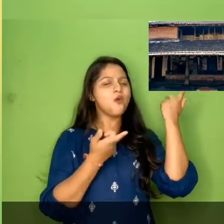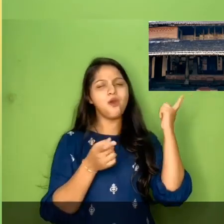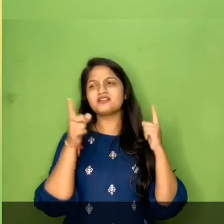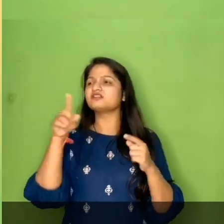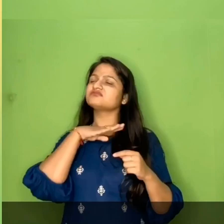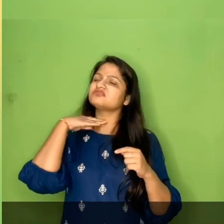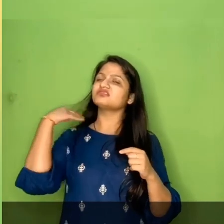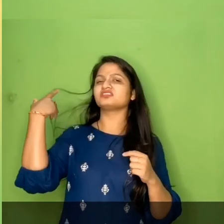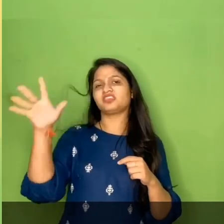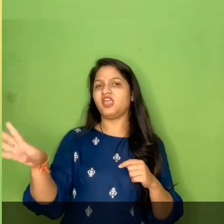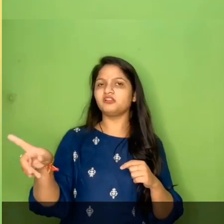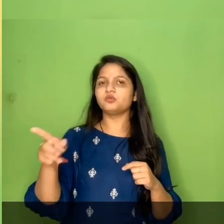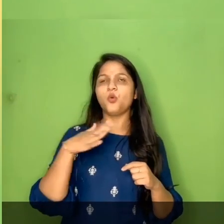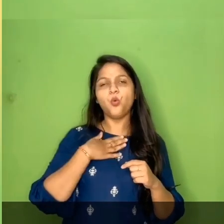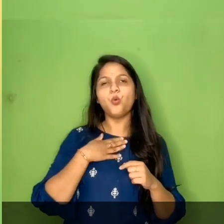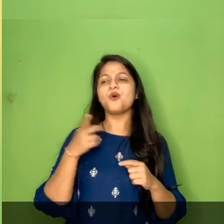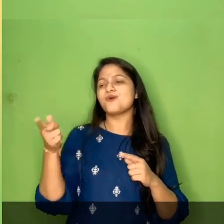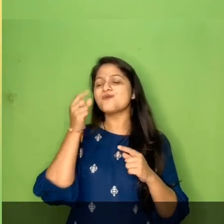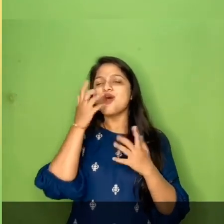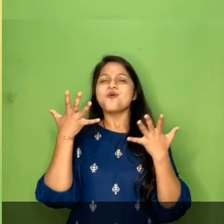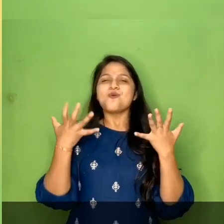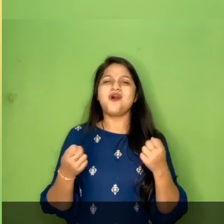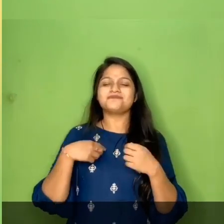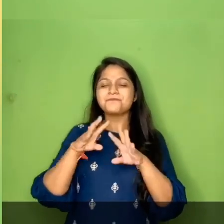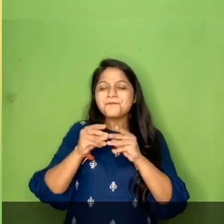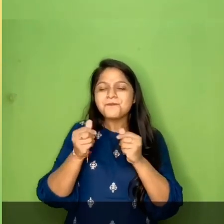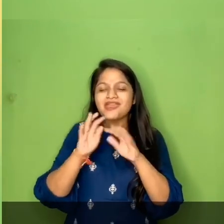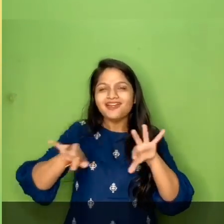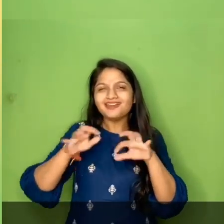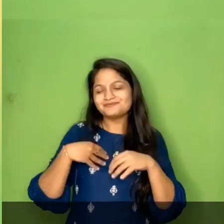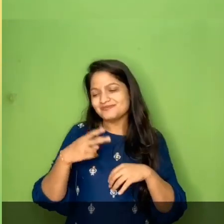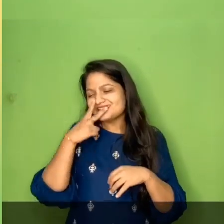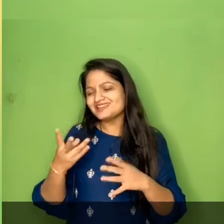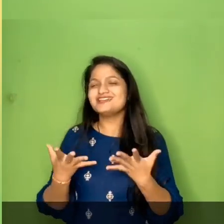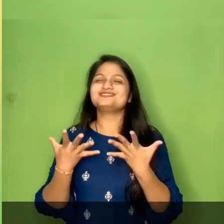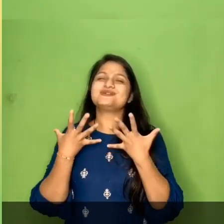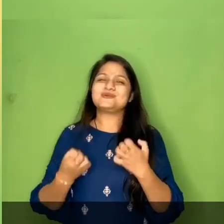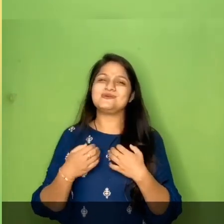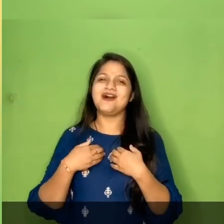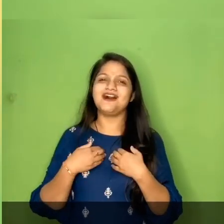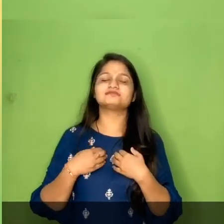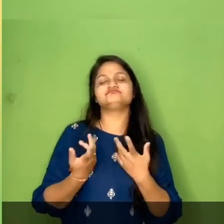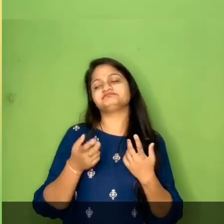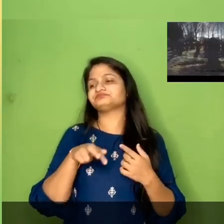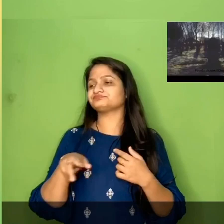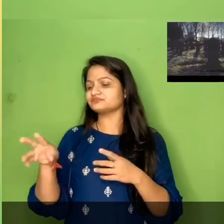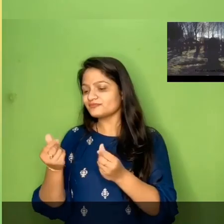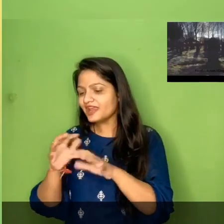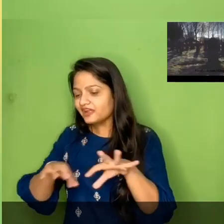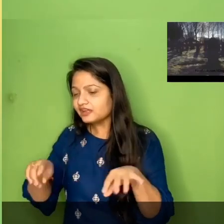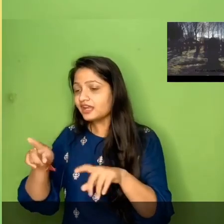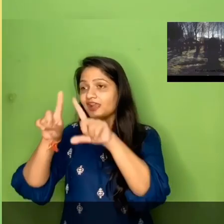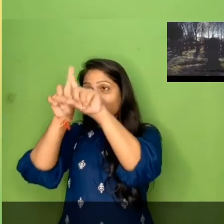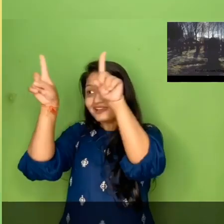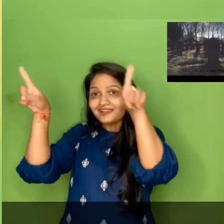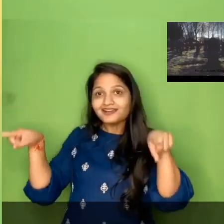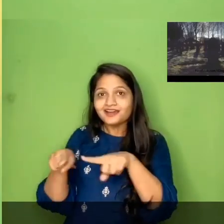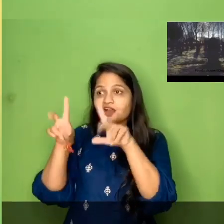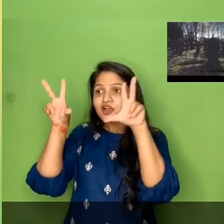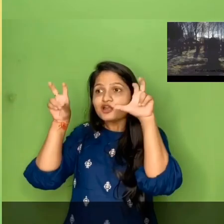कहीं उसकी मृत्यु तो नहीं हो गई और ये बस सच निकली और वो उसकी कब्र देखने गया। अब वहाँ जाके क्या वो पाता है